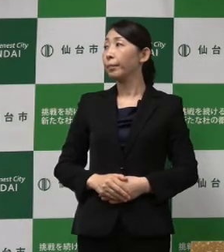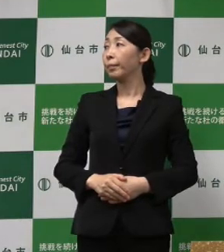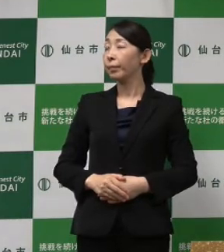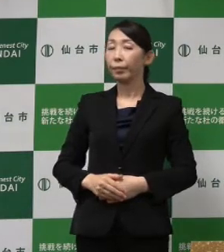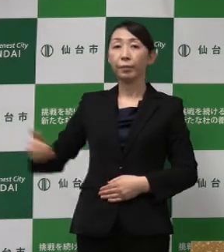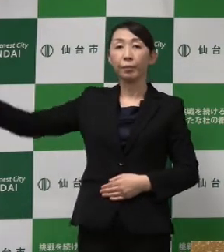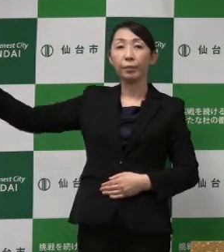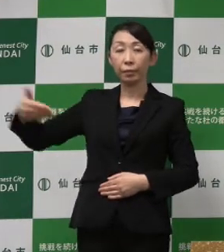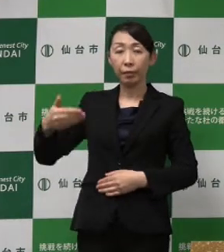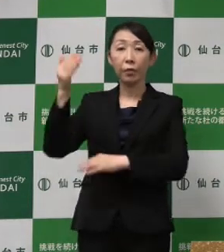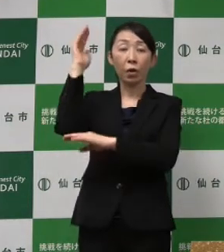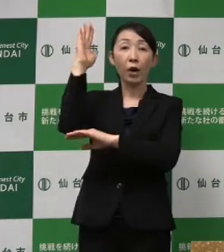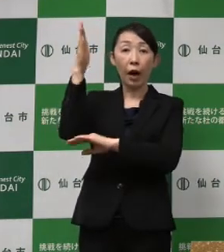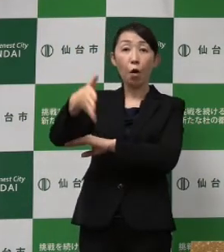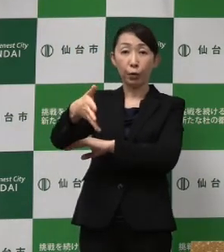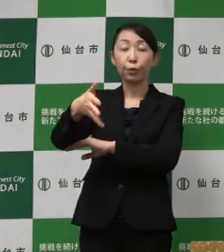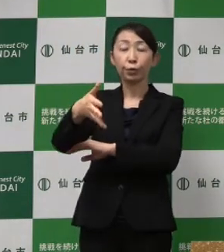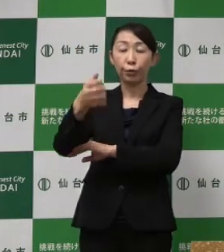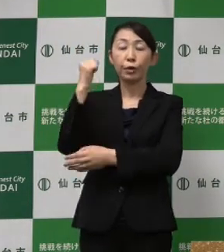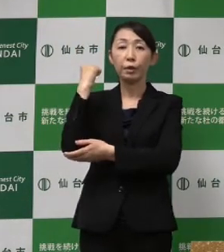すみません、青木新聞記者です。よろしくお願い